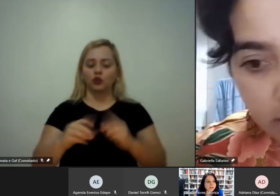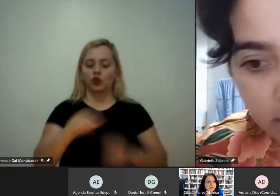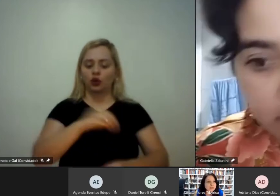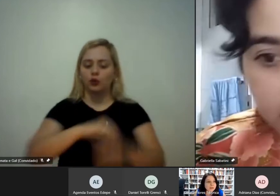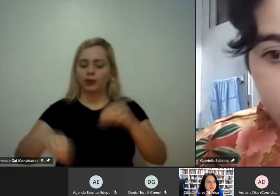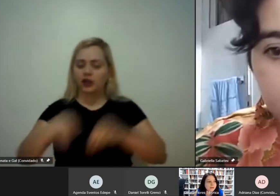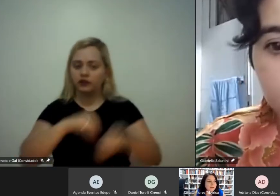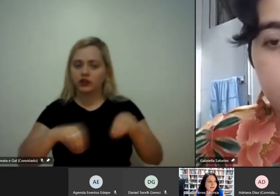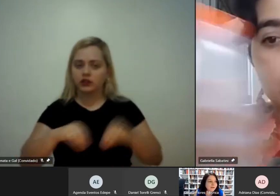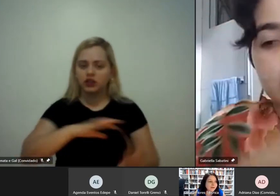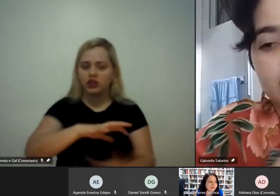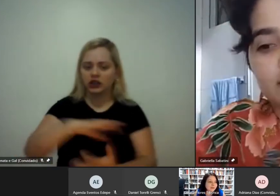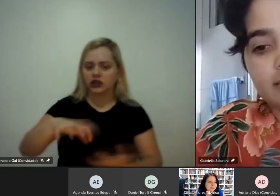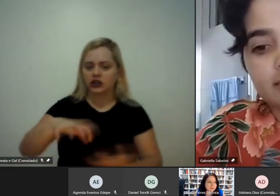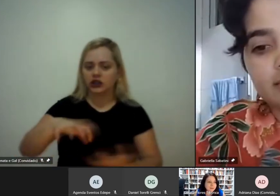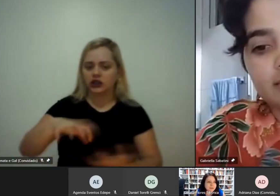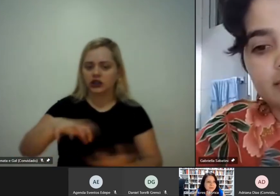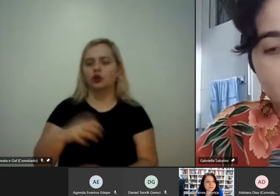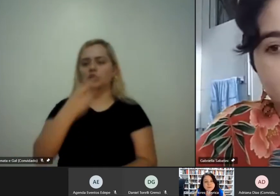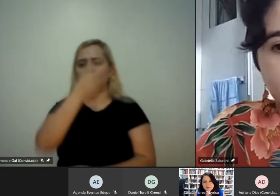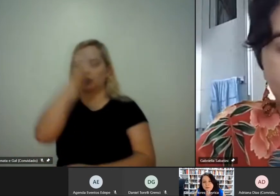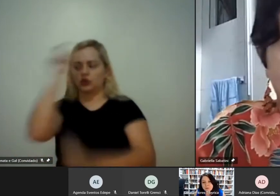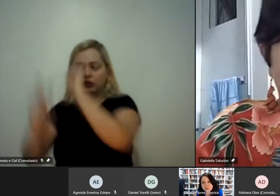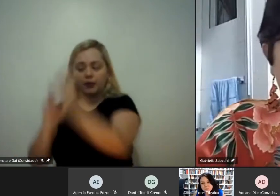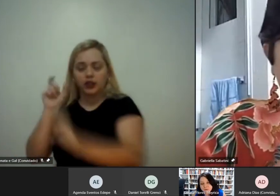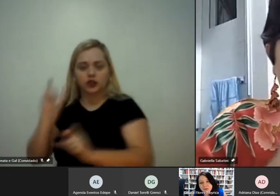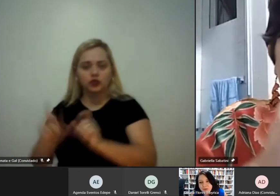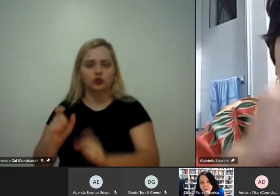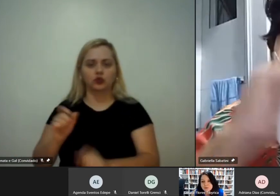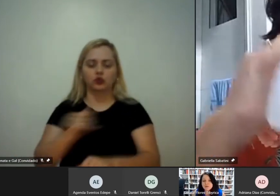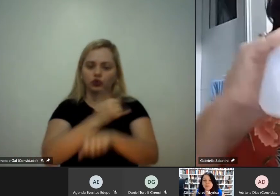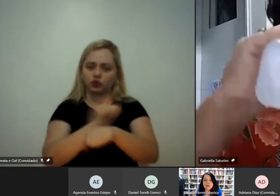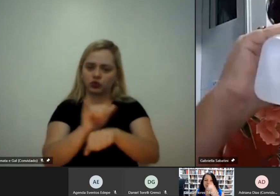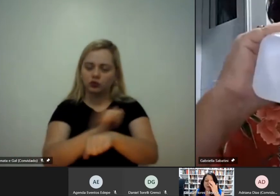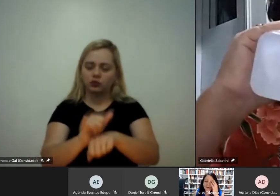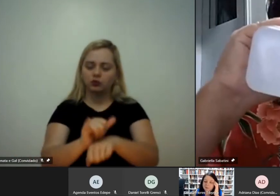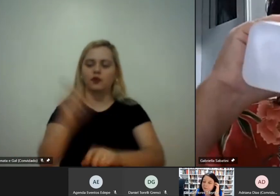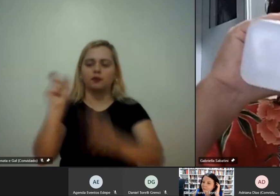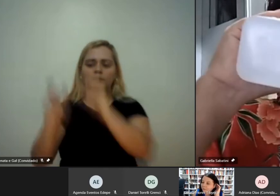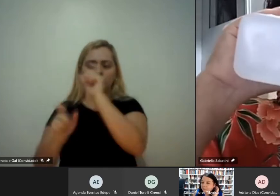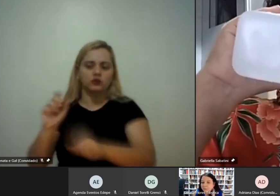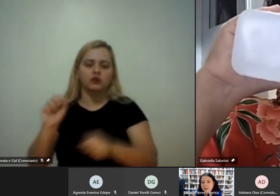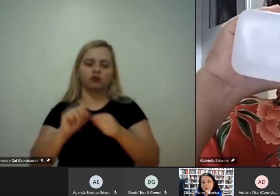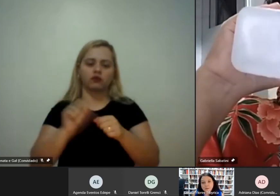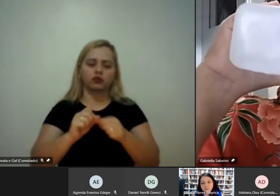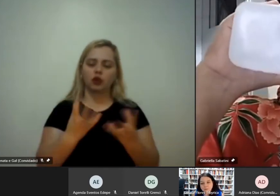YouTube e as pessoas fazendo muitos elogios,